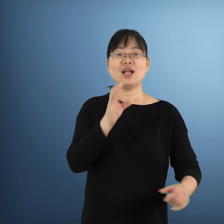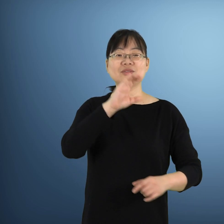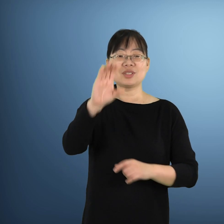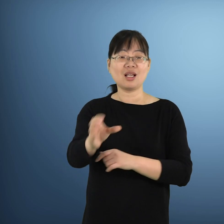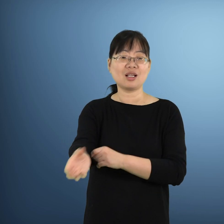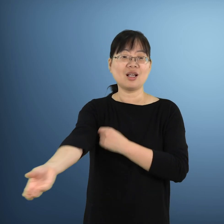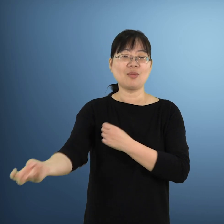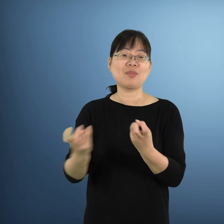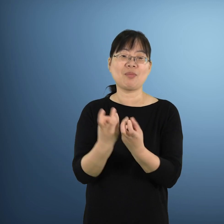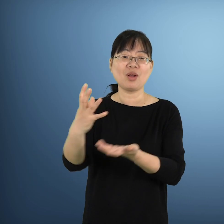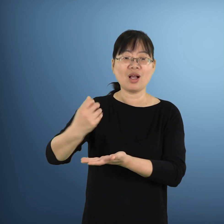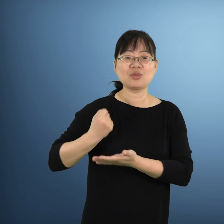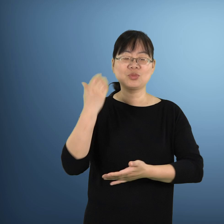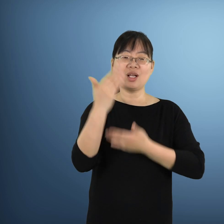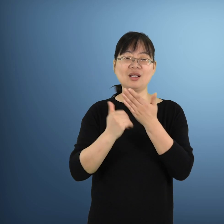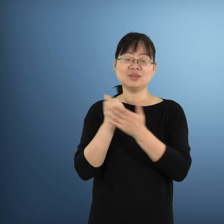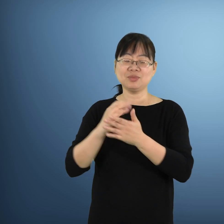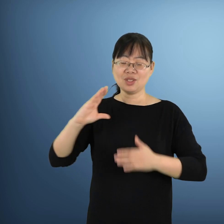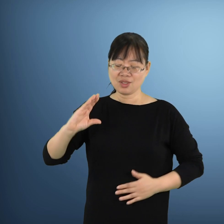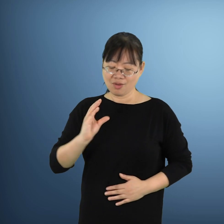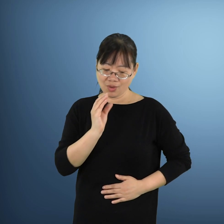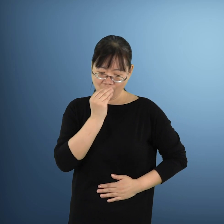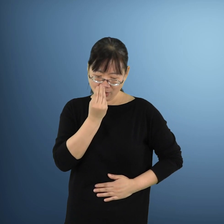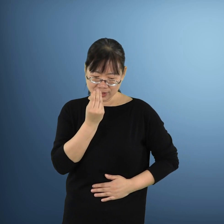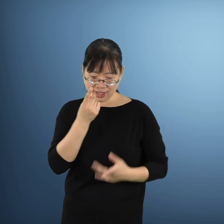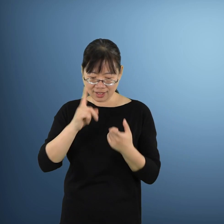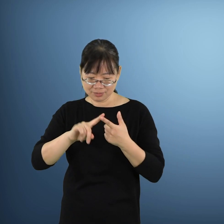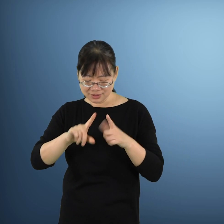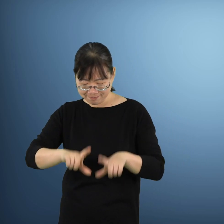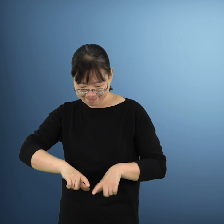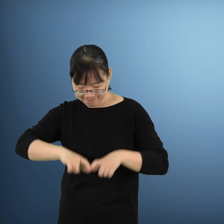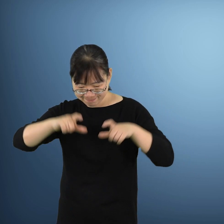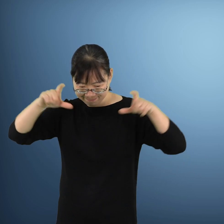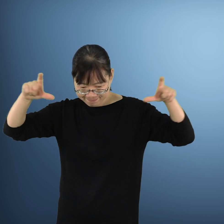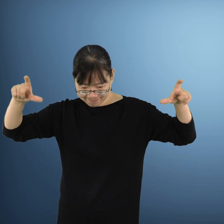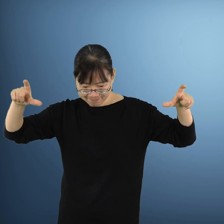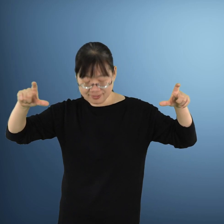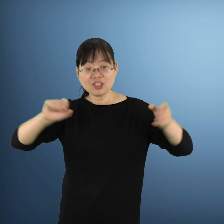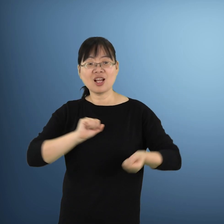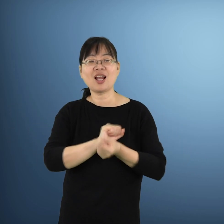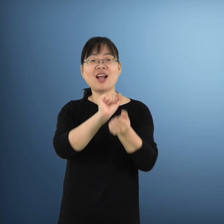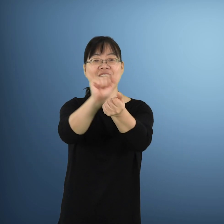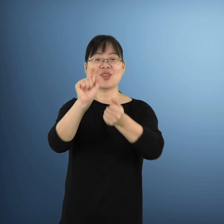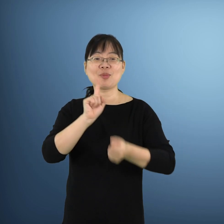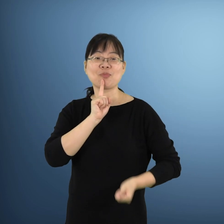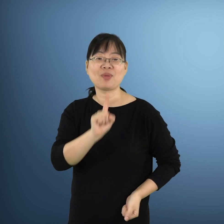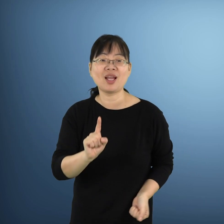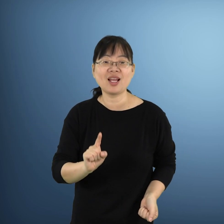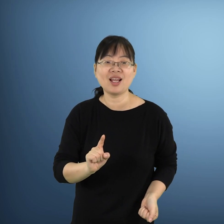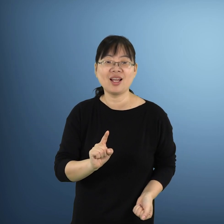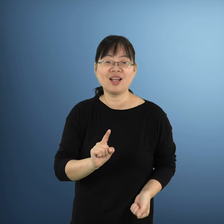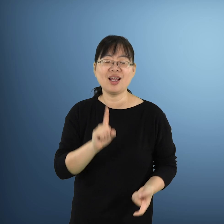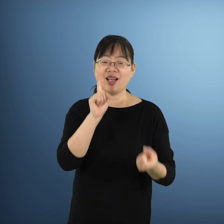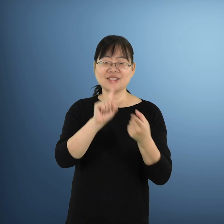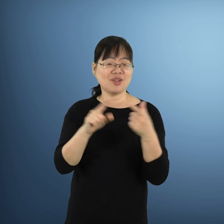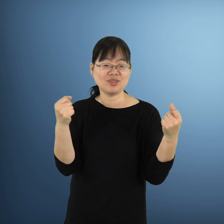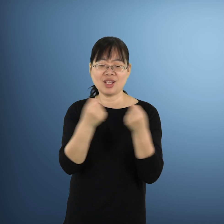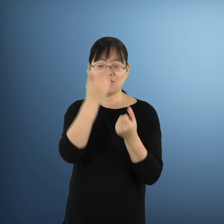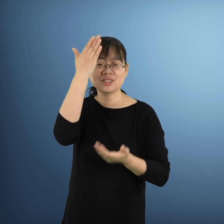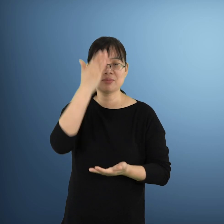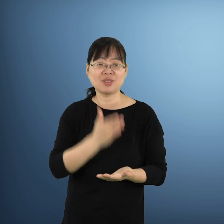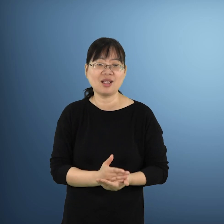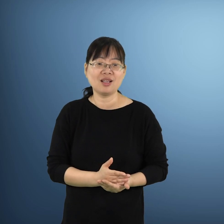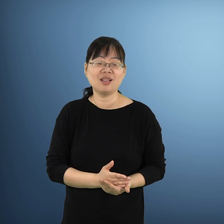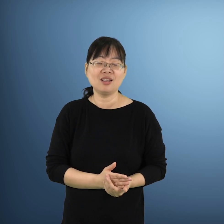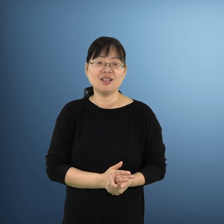십자가의 방법으로 하나님의 거룩을 확대하라 그 말이에요. 이는 이대로 싸우지 말고